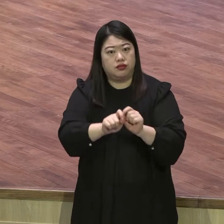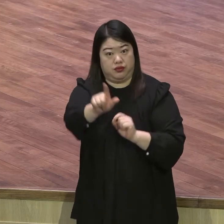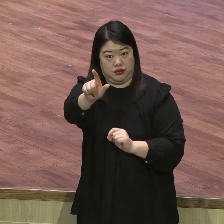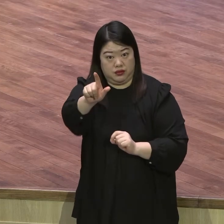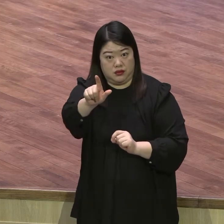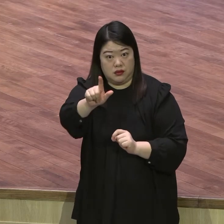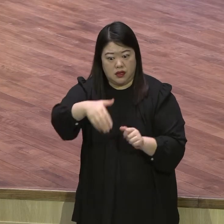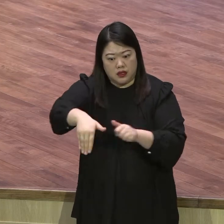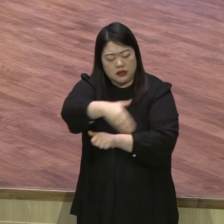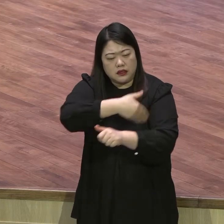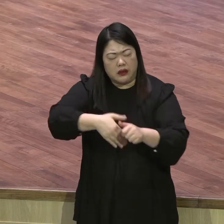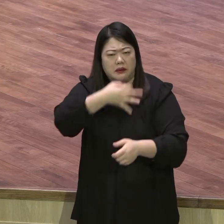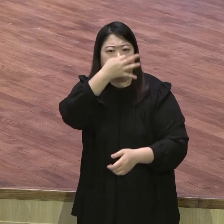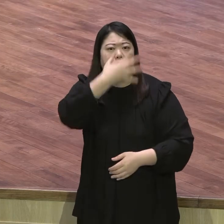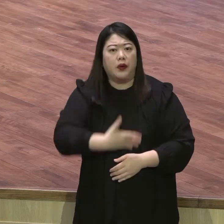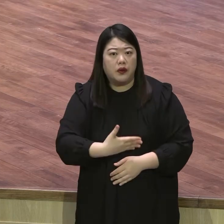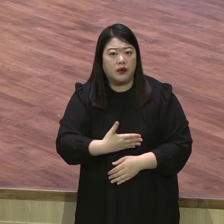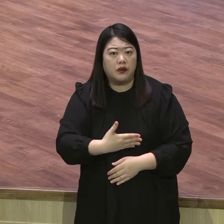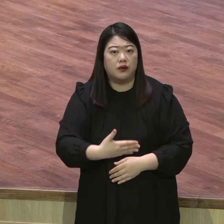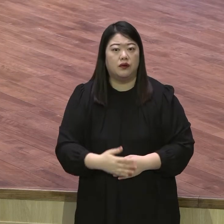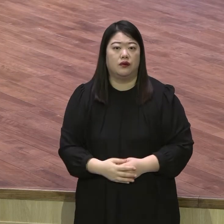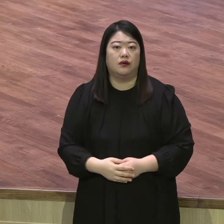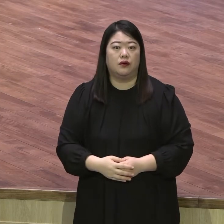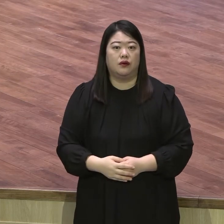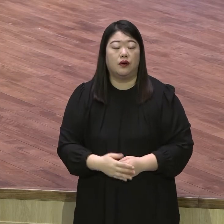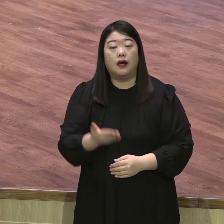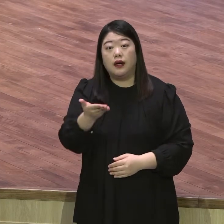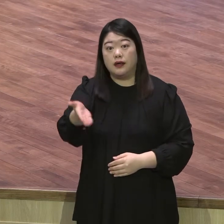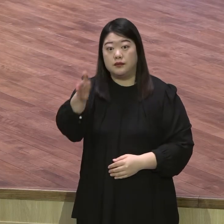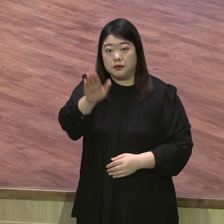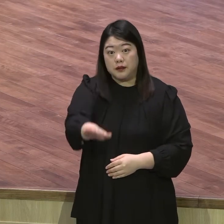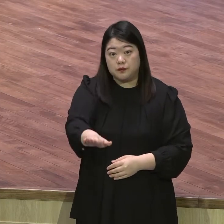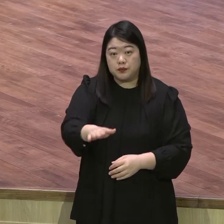우리가 태어나 처음으로 경험하는 거예요. 그런데